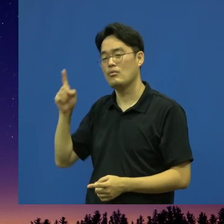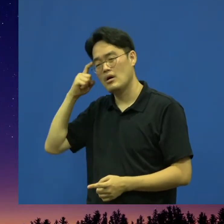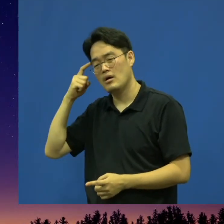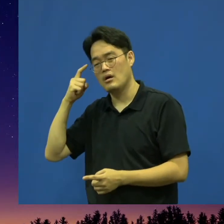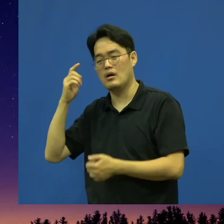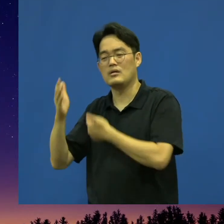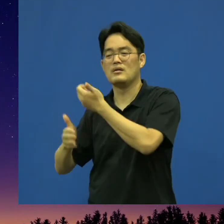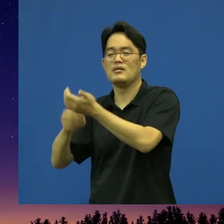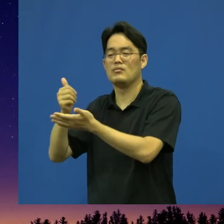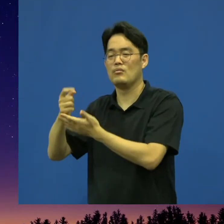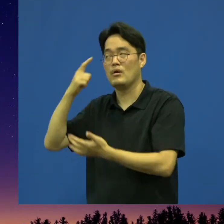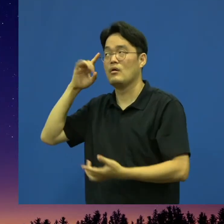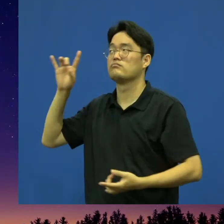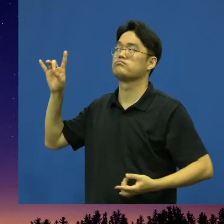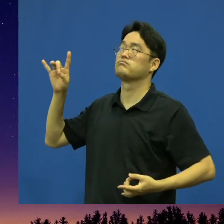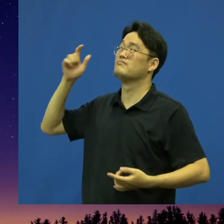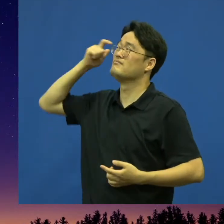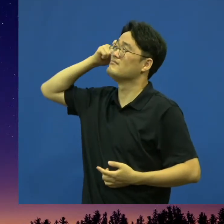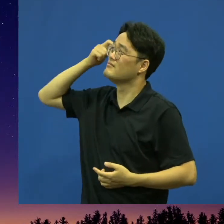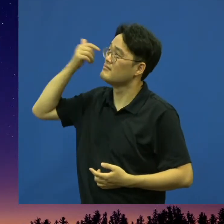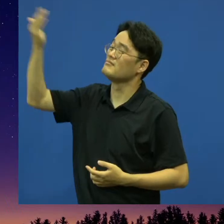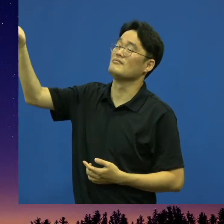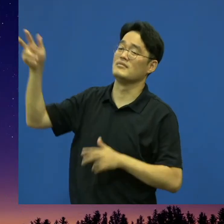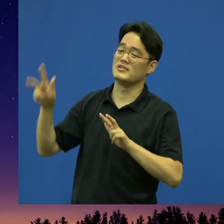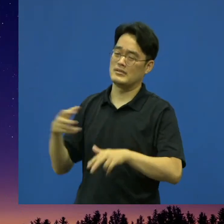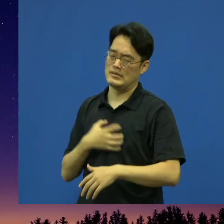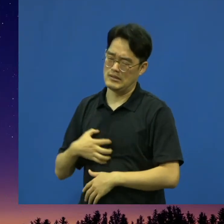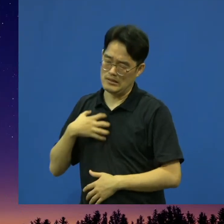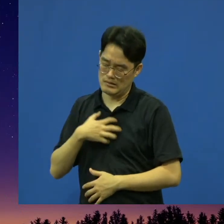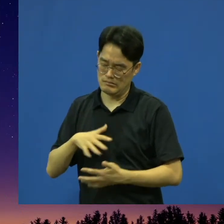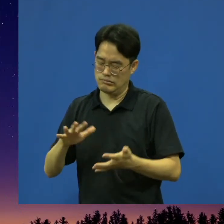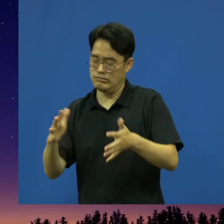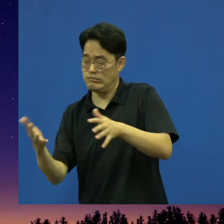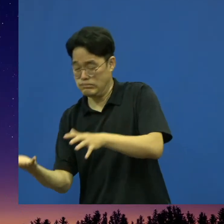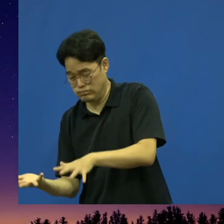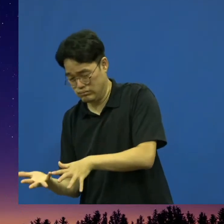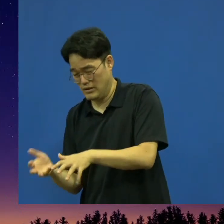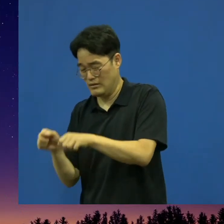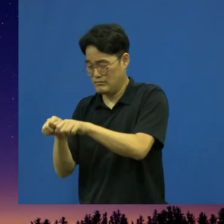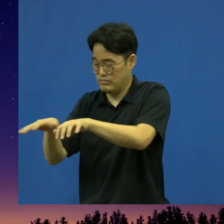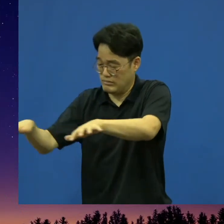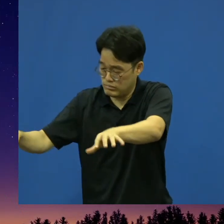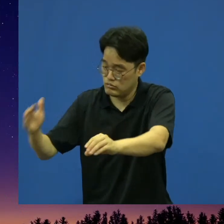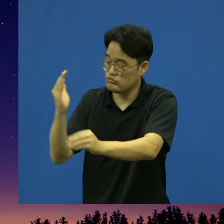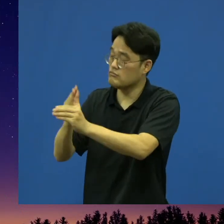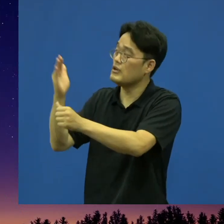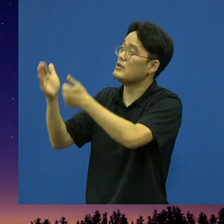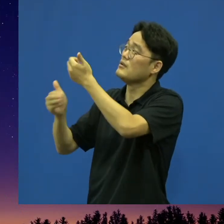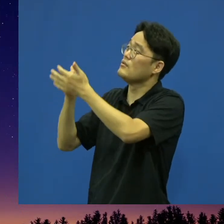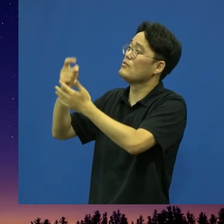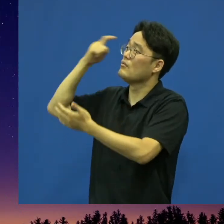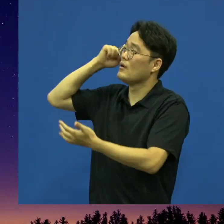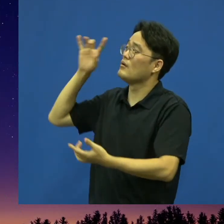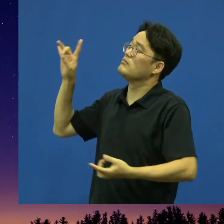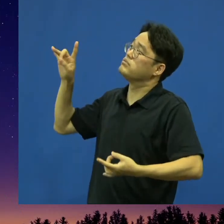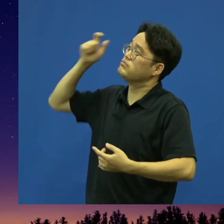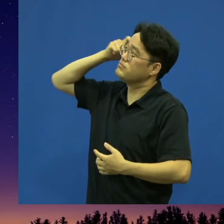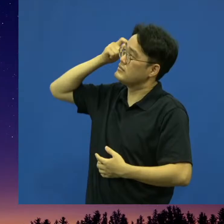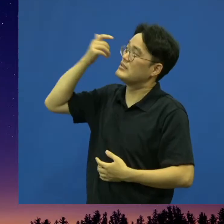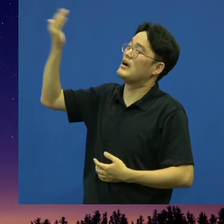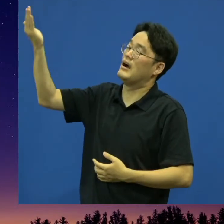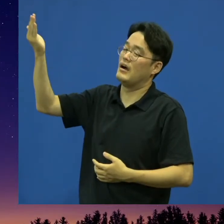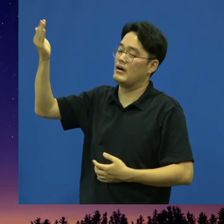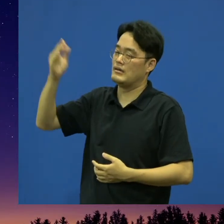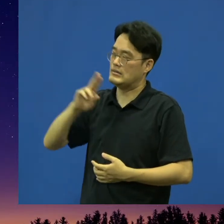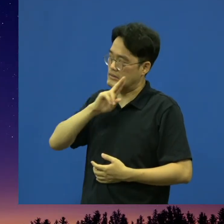이 질고들이 일어날 때 뭐 하고 계셨습니까? 이렇게 묻고 싶었을 거예요. 오늘